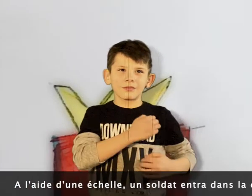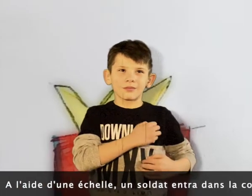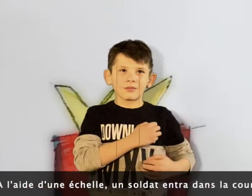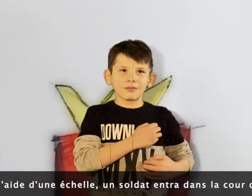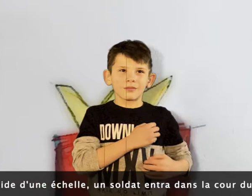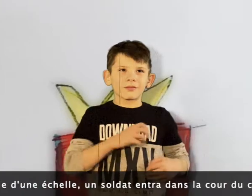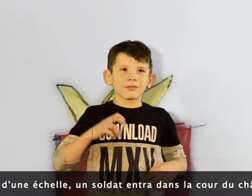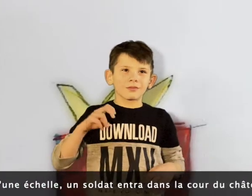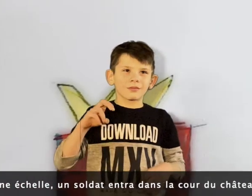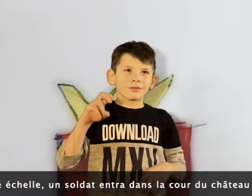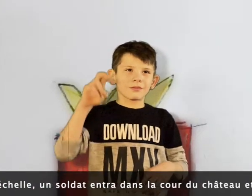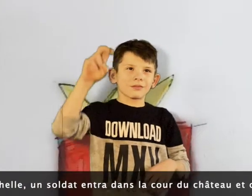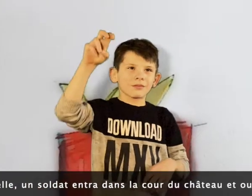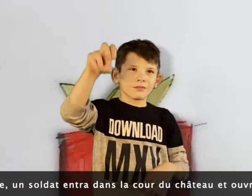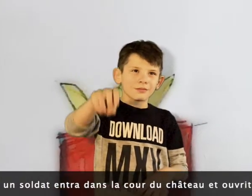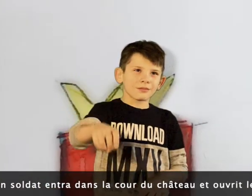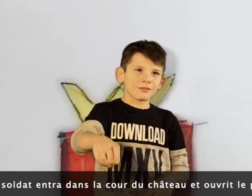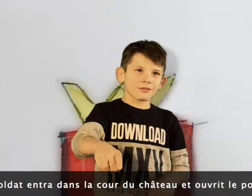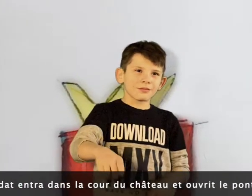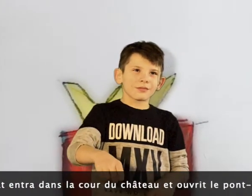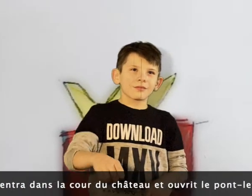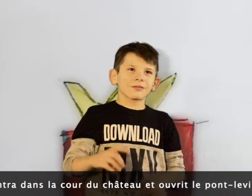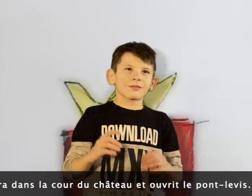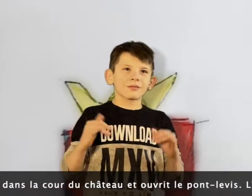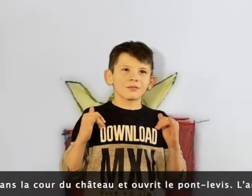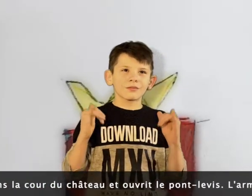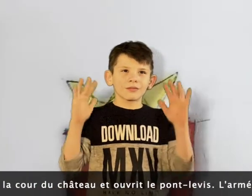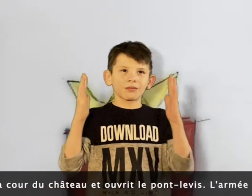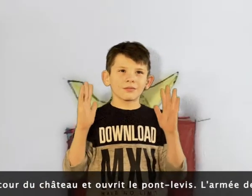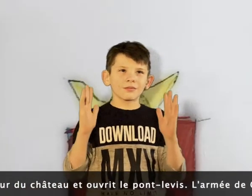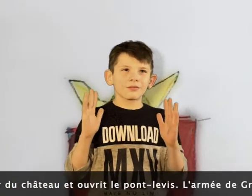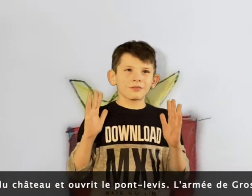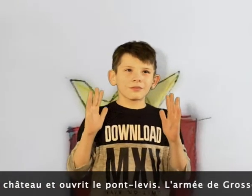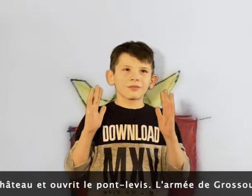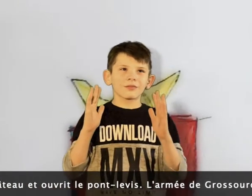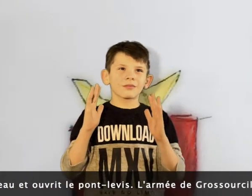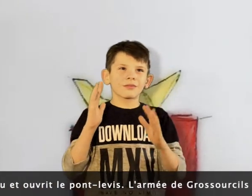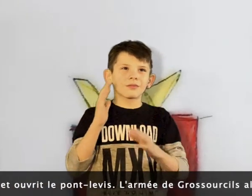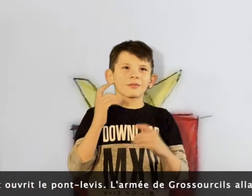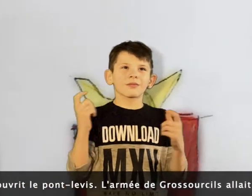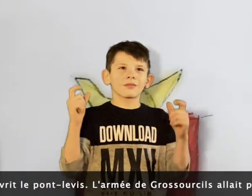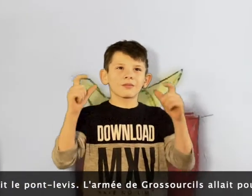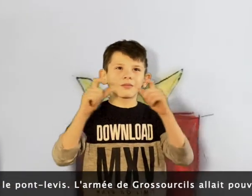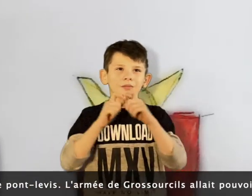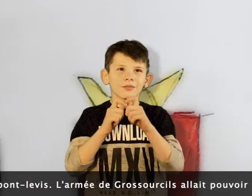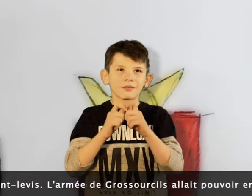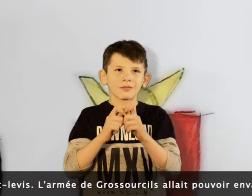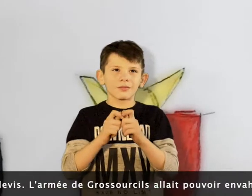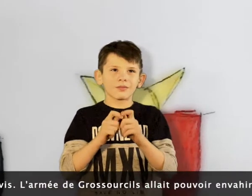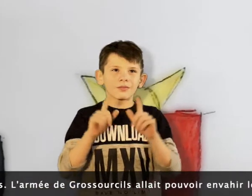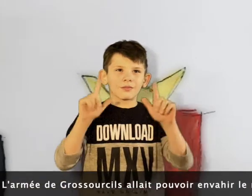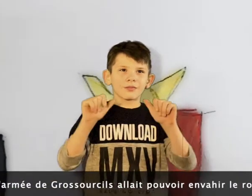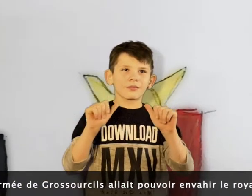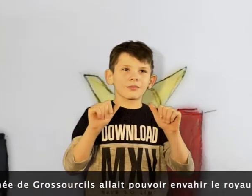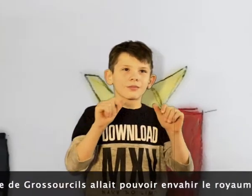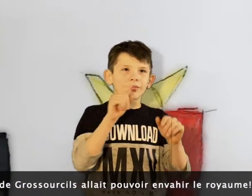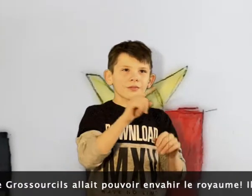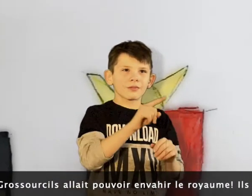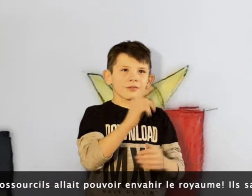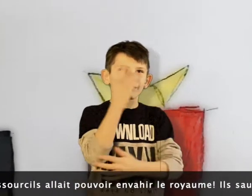À l'aide d'une échelle, un soldat entra dans la cour du château et ouvrit le pont-levis. L'armée de gros sourcils